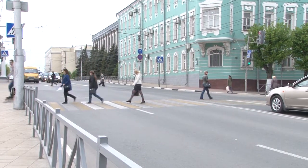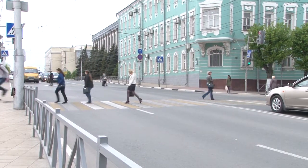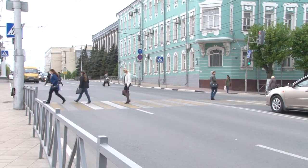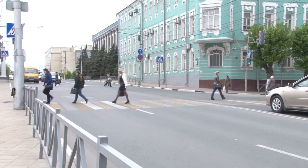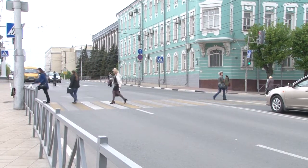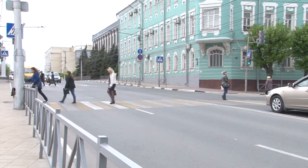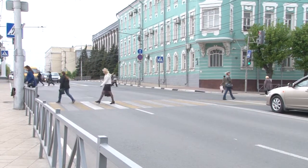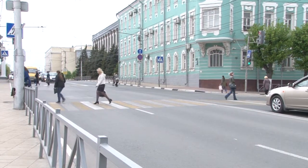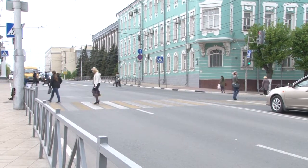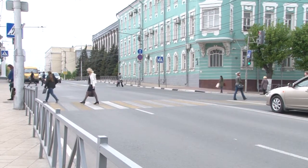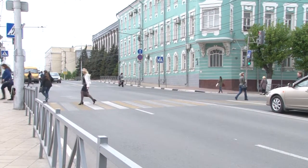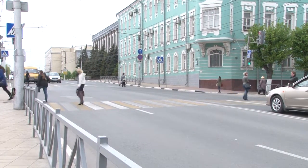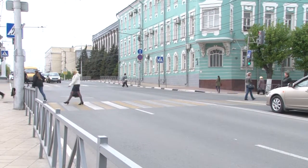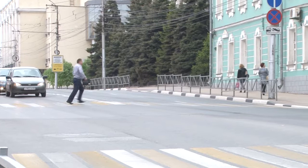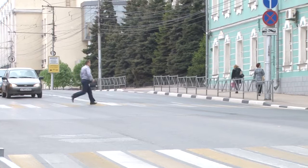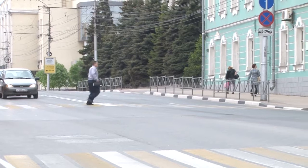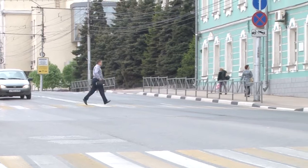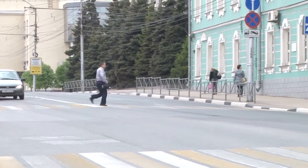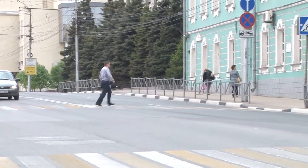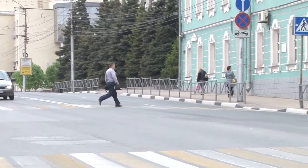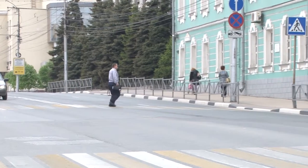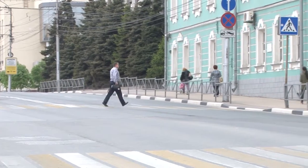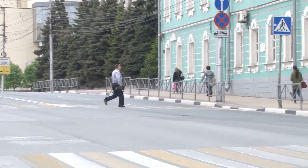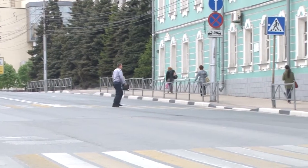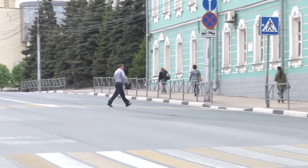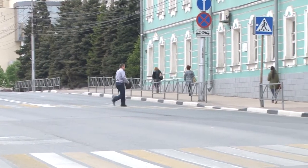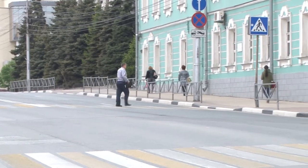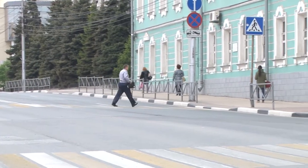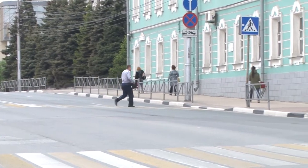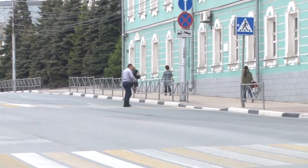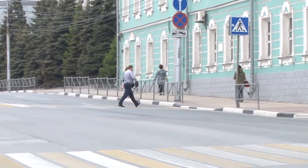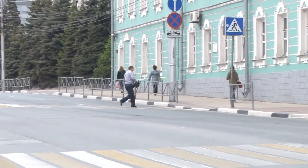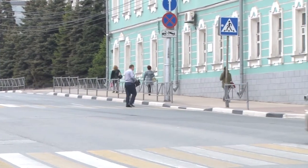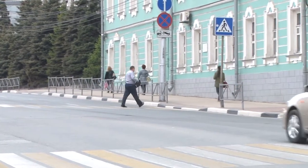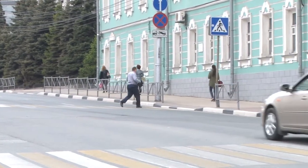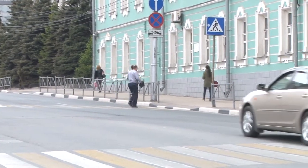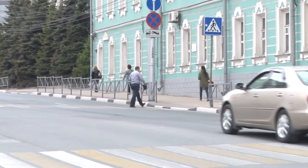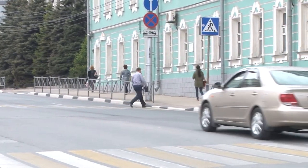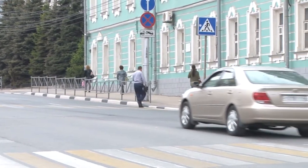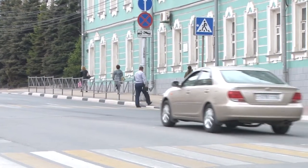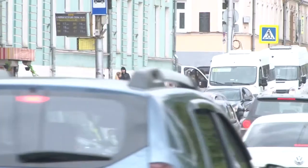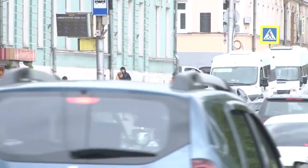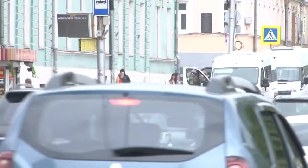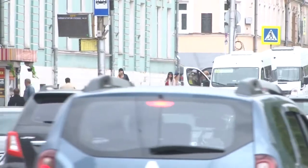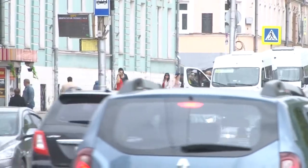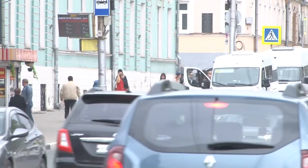большому количеству людей с нарушениями слуха, независимо от места их нахождения. Обратившиеся в новую службу общаются